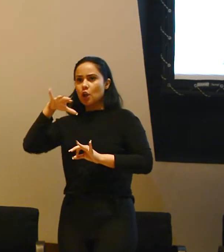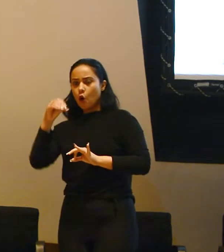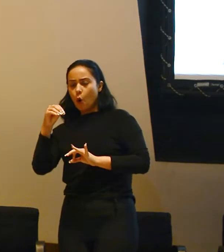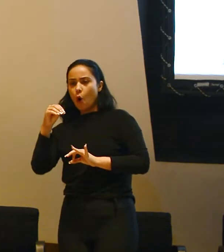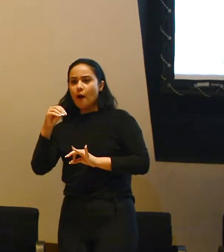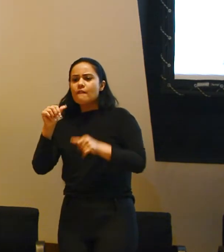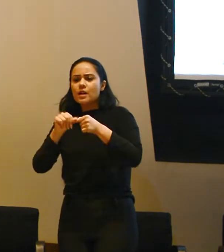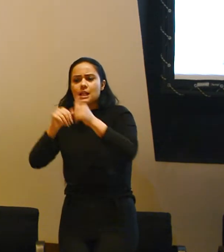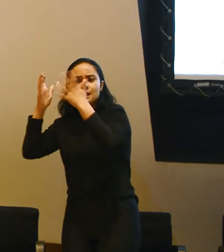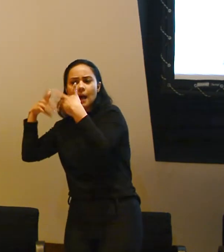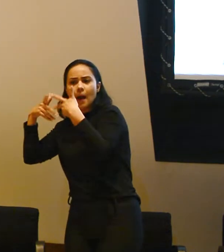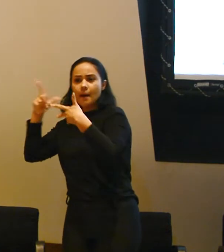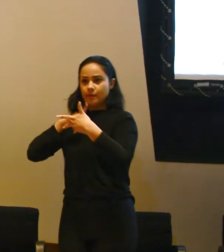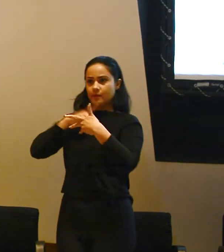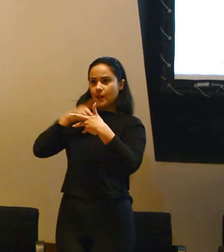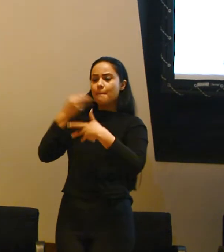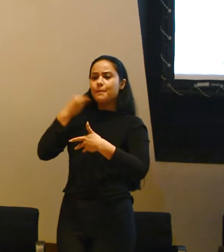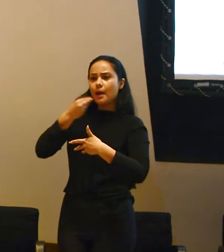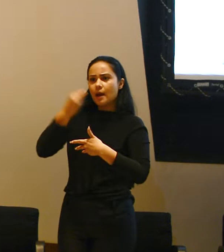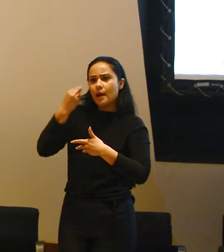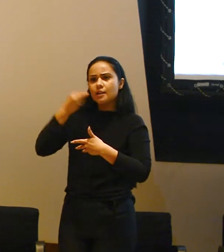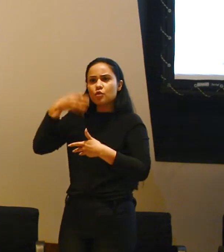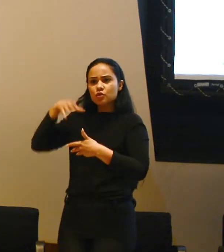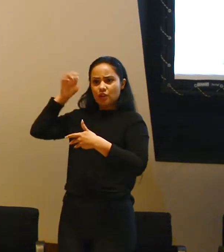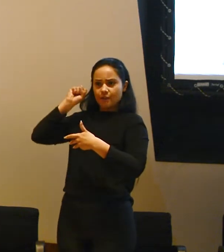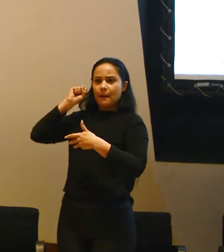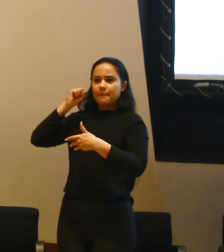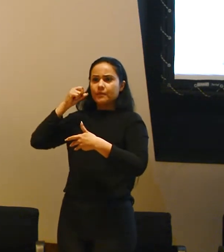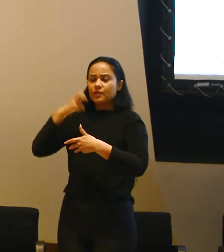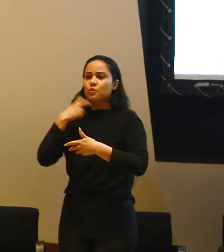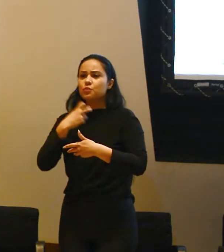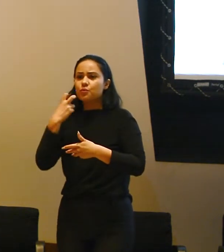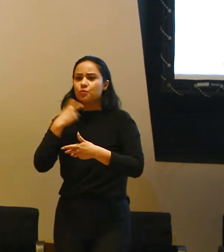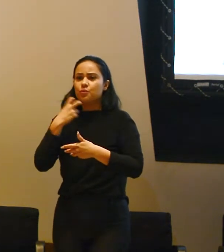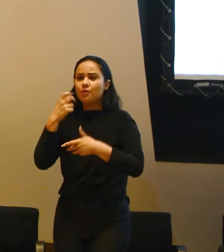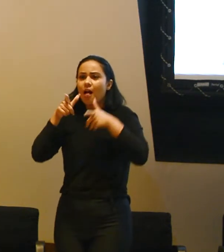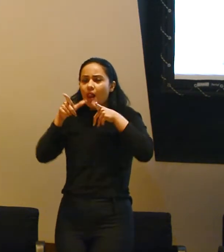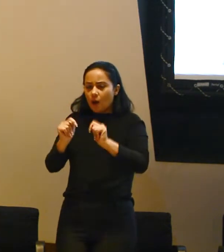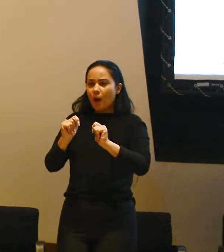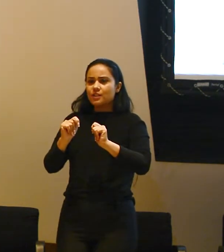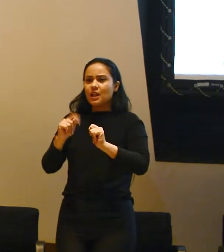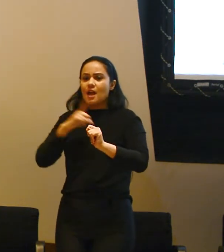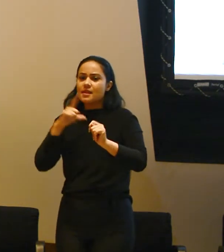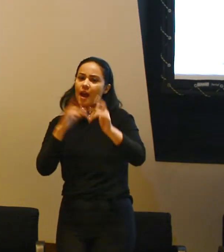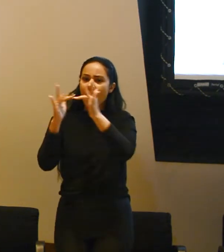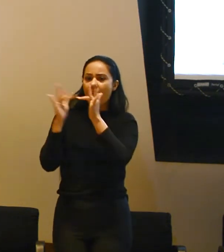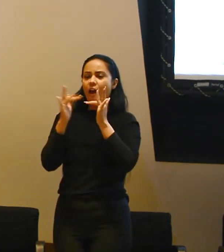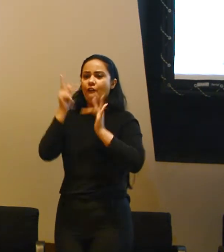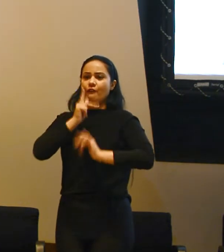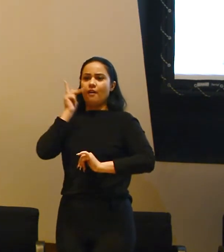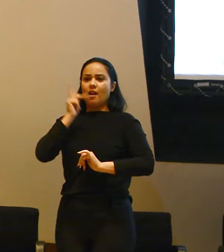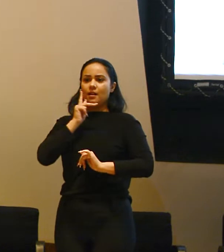cérebro comece a ter experiência auditiva com sons para desenvolvimento da linguagem oral, para ter acesso a sons de